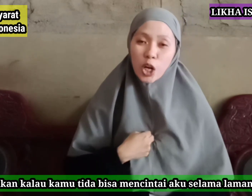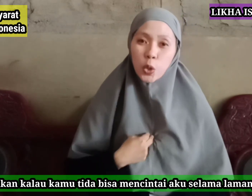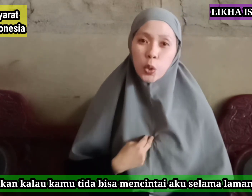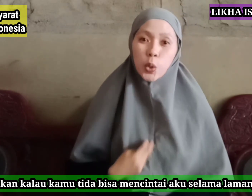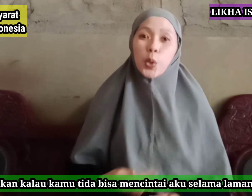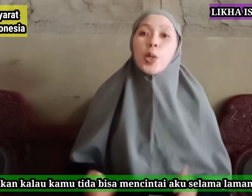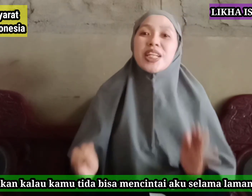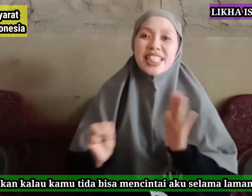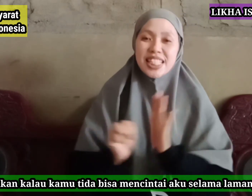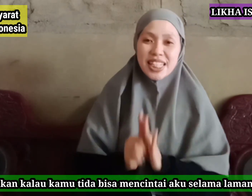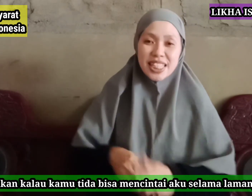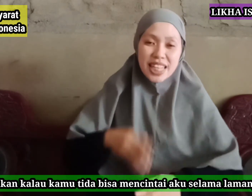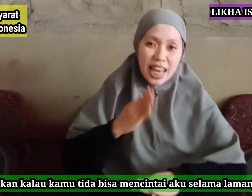aku